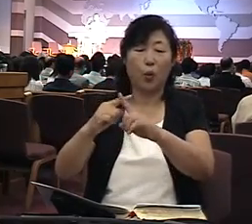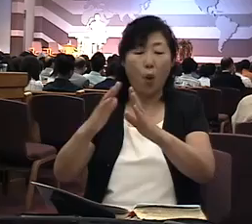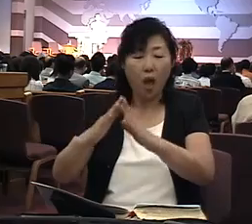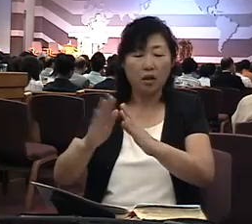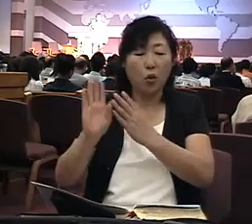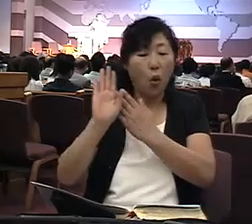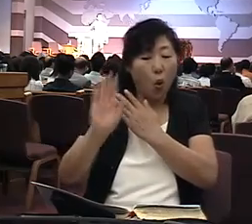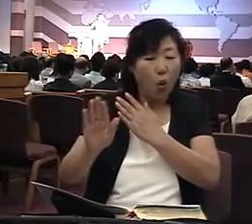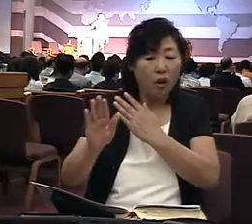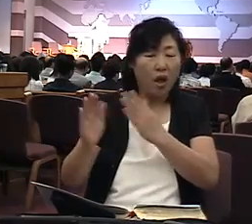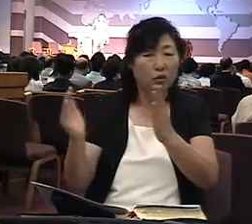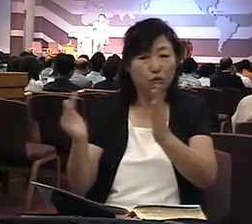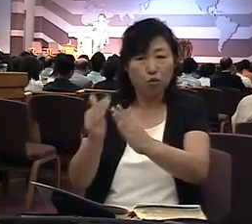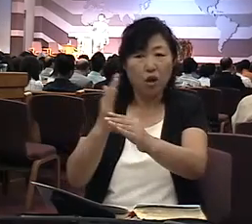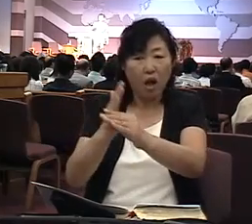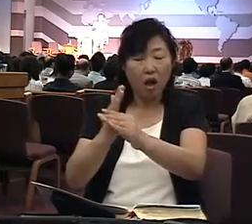그 당시 메디터레이니언,